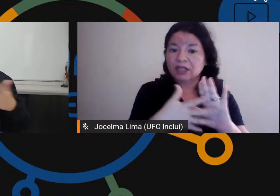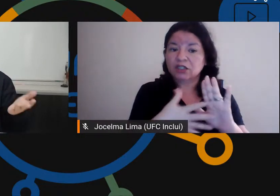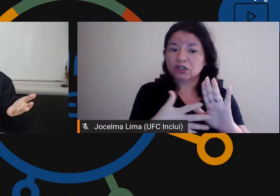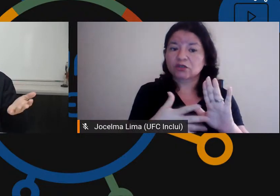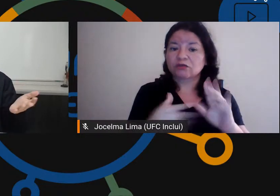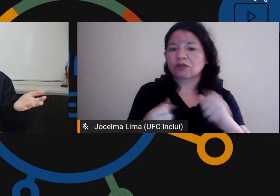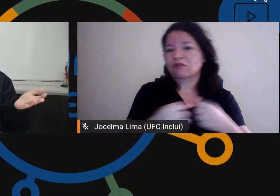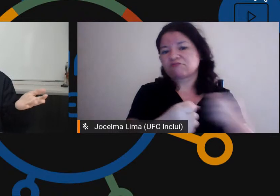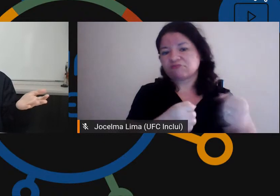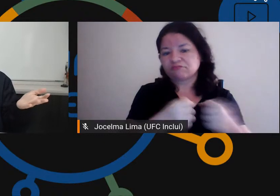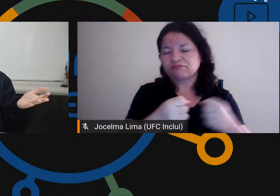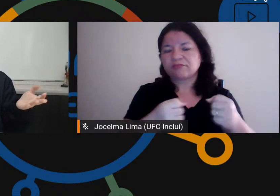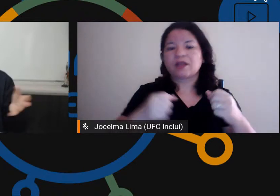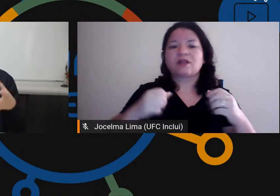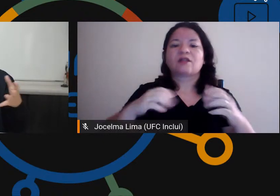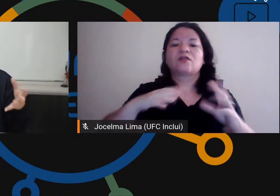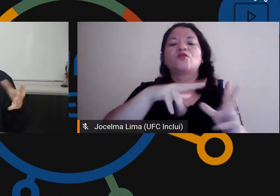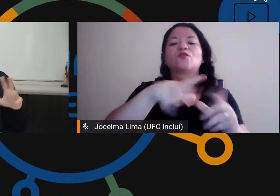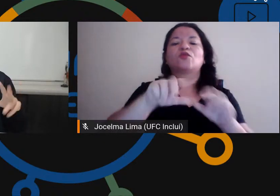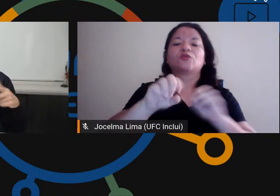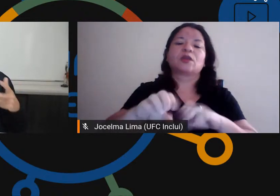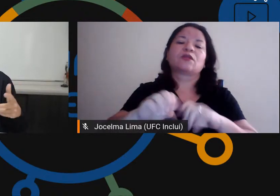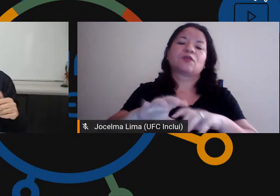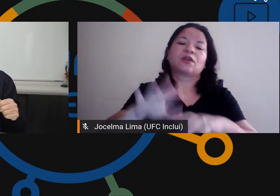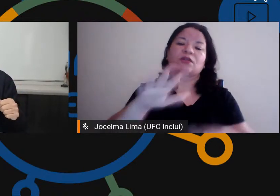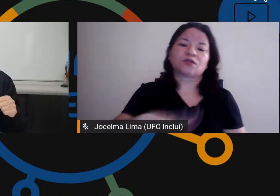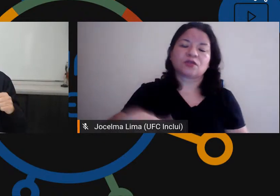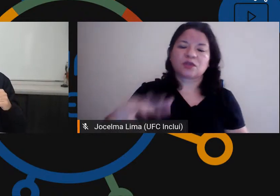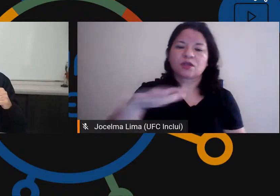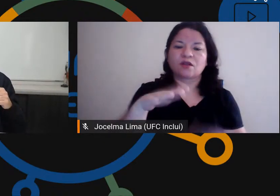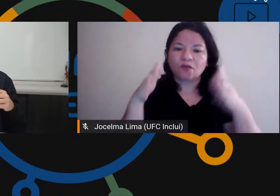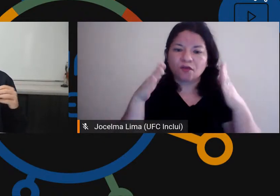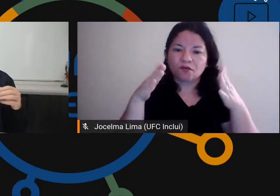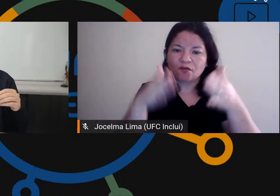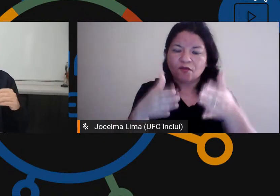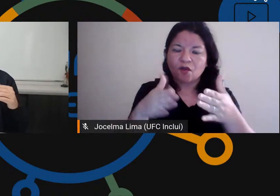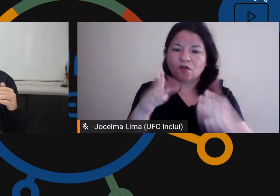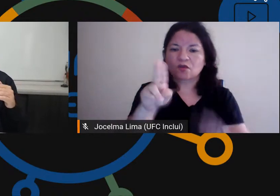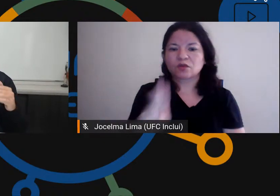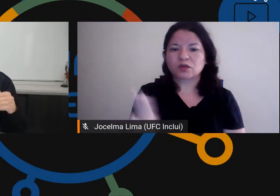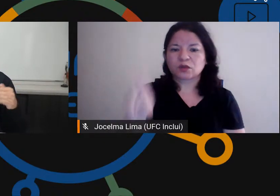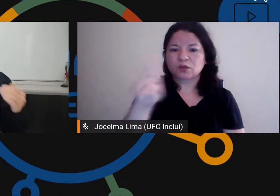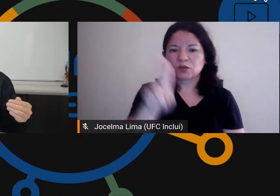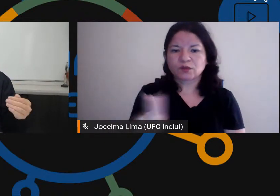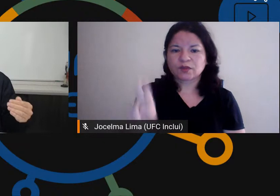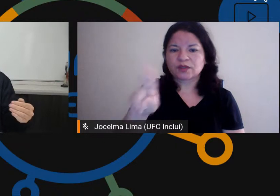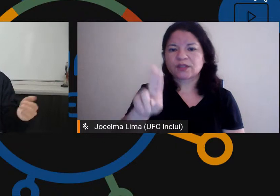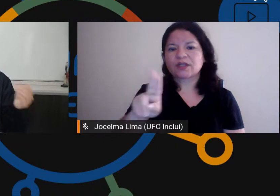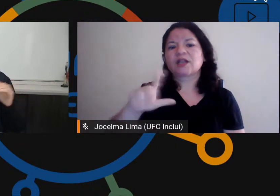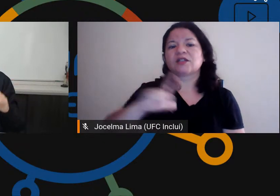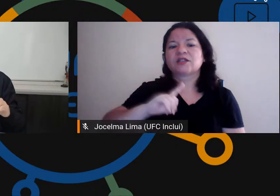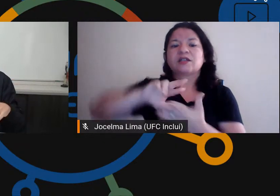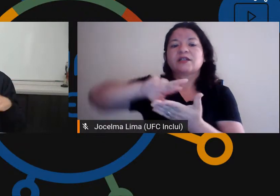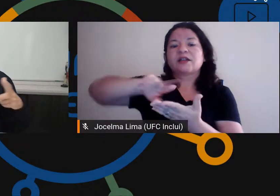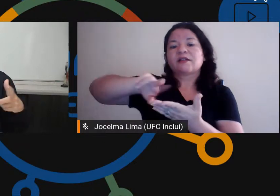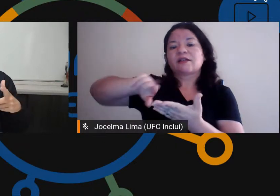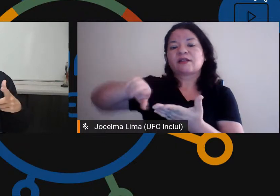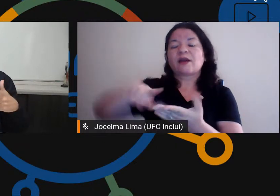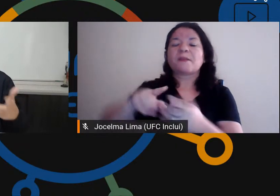educação no mundo todo. Tá? Onde o foco central da universidade, por mais plural que queiramos que seja, é